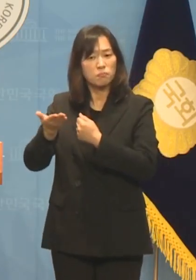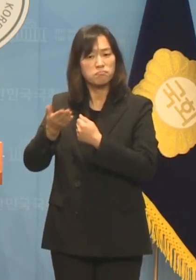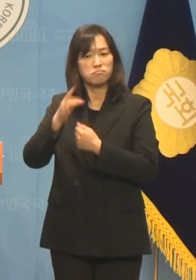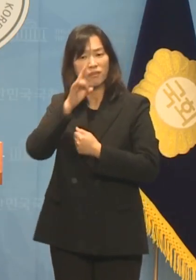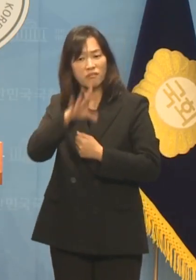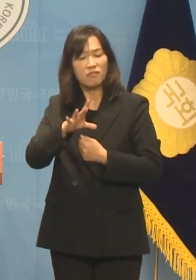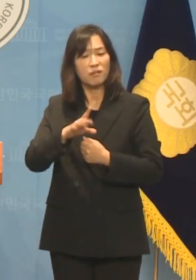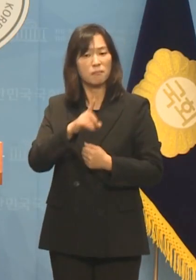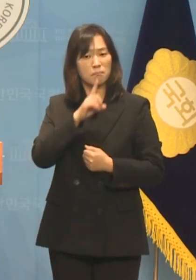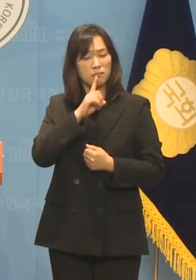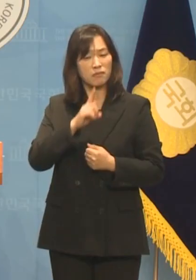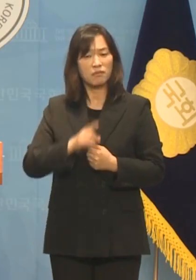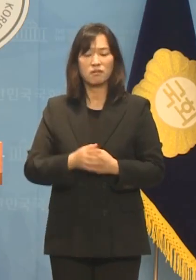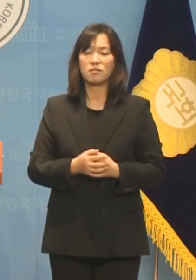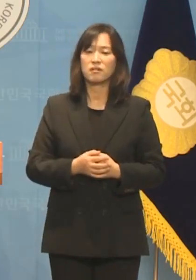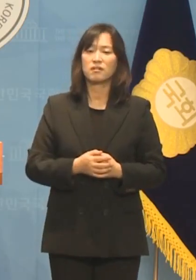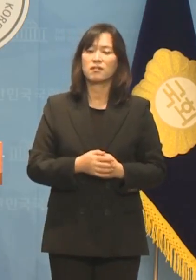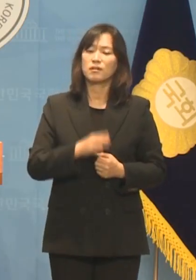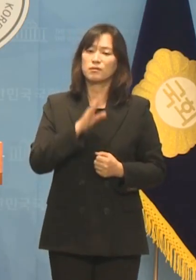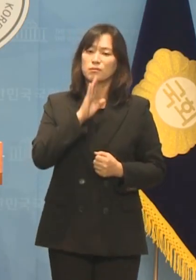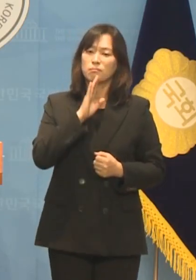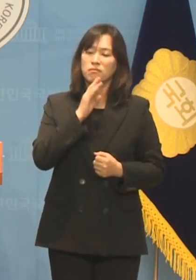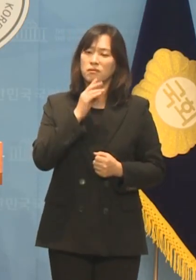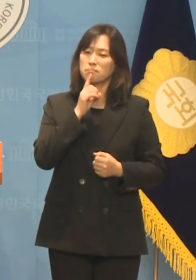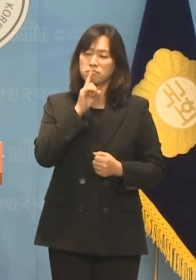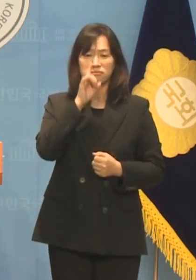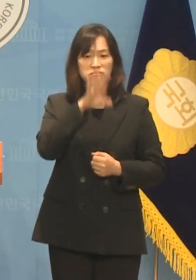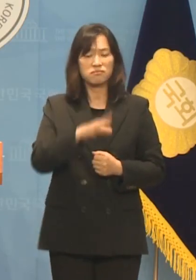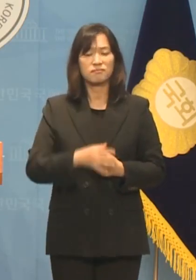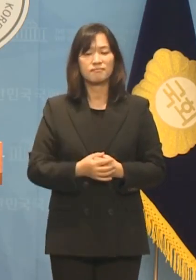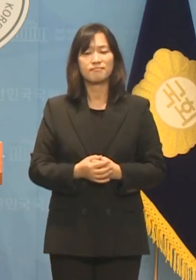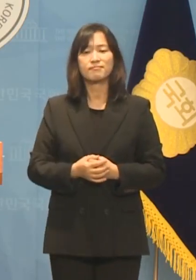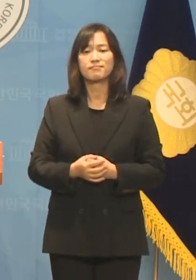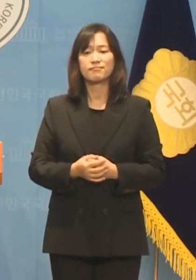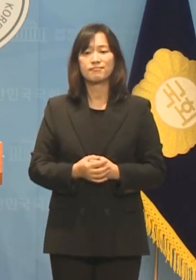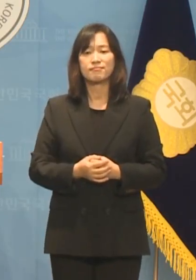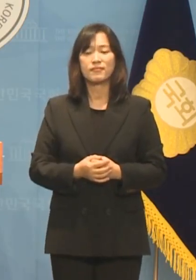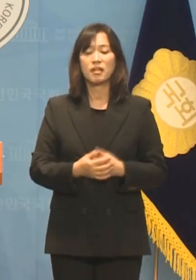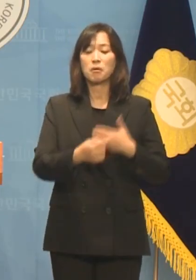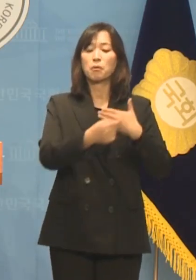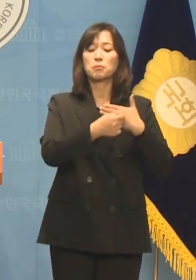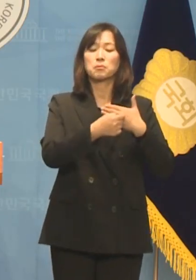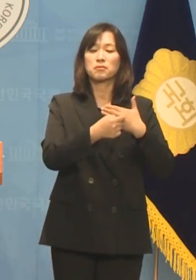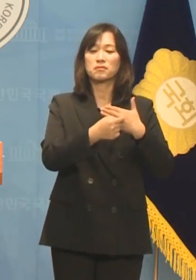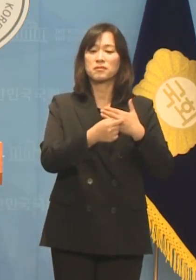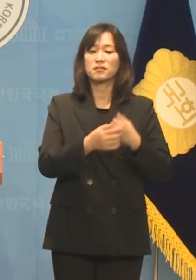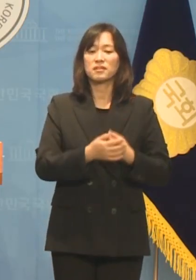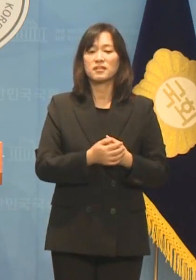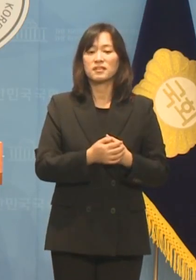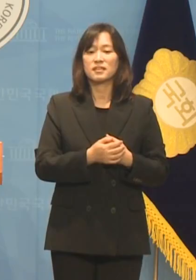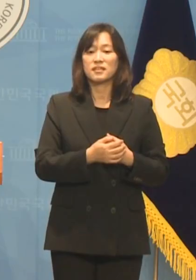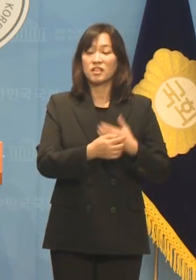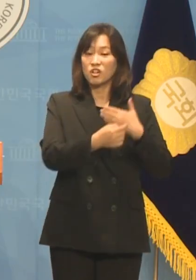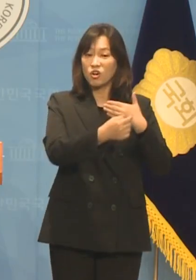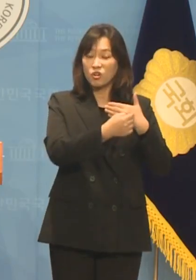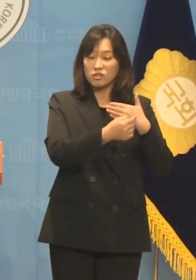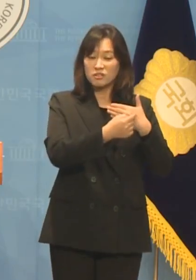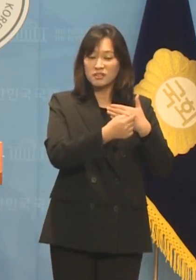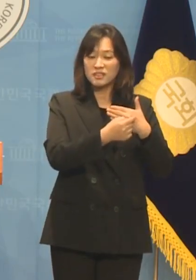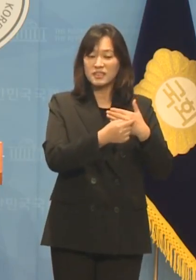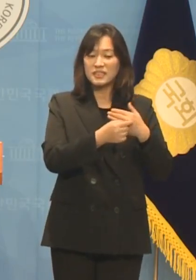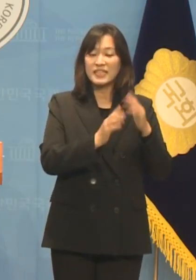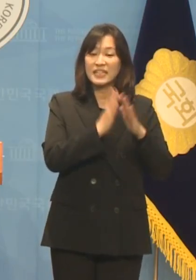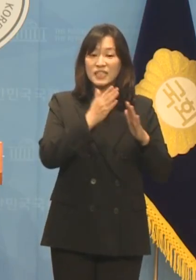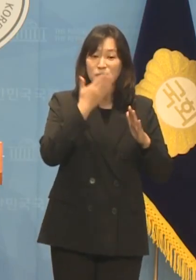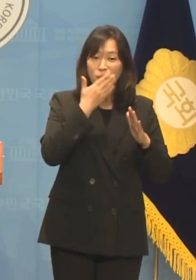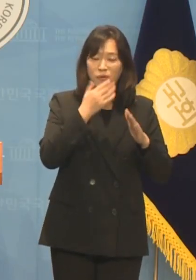합니다. 이 얼마나 모순입니까? 겉으론 비건 운동한다면서 회식은 고깃집에서